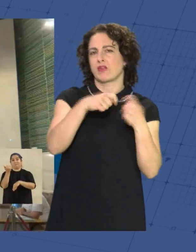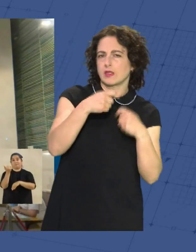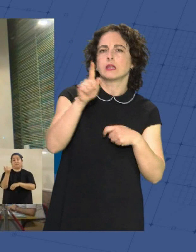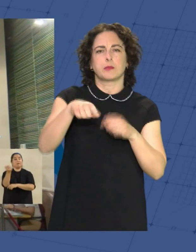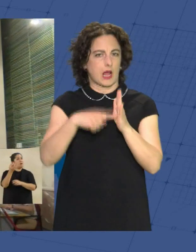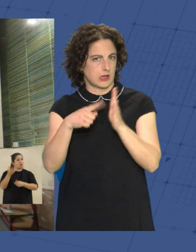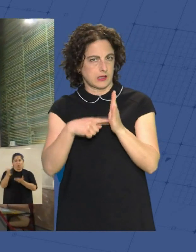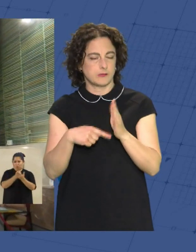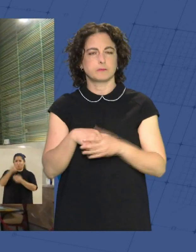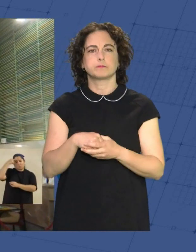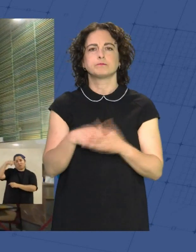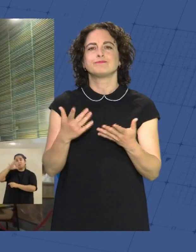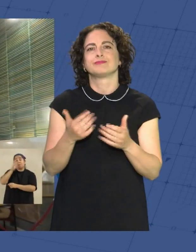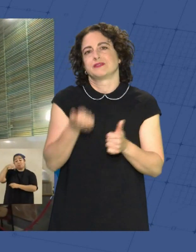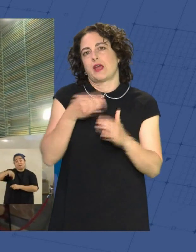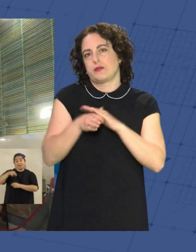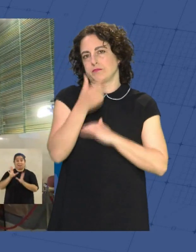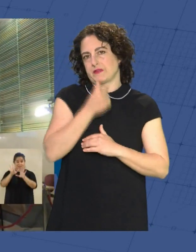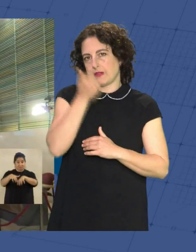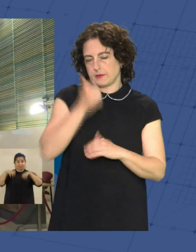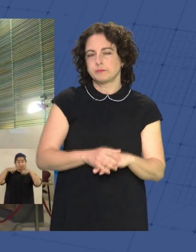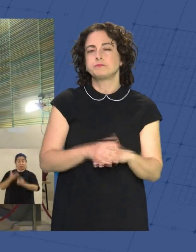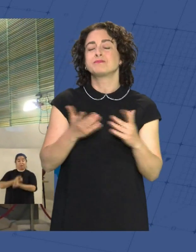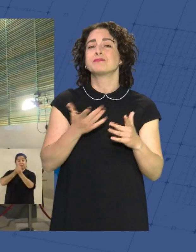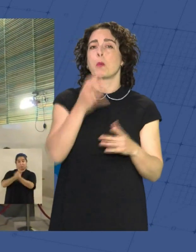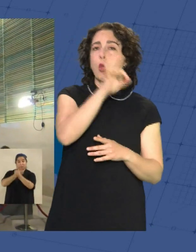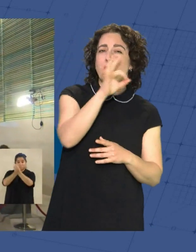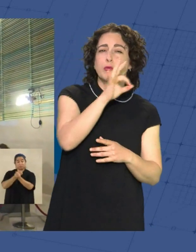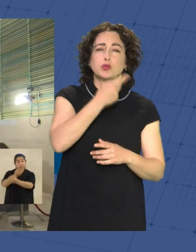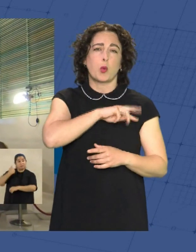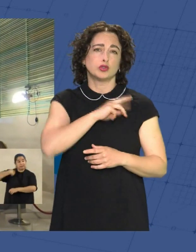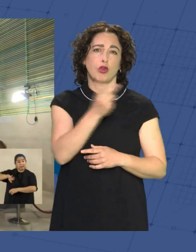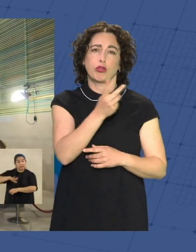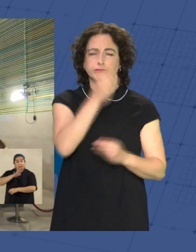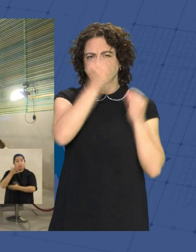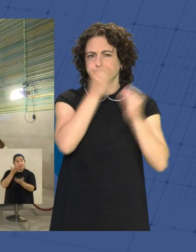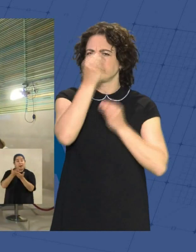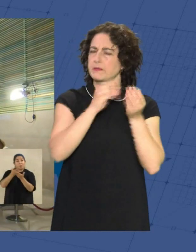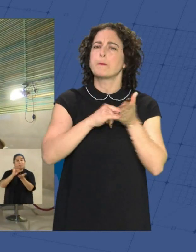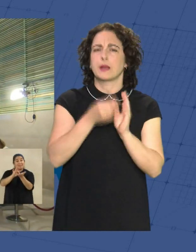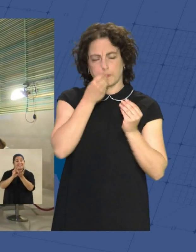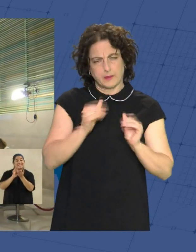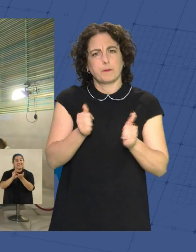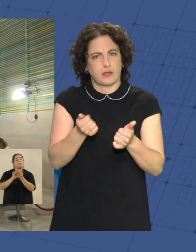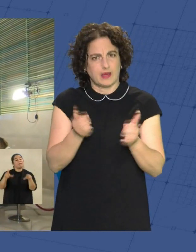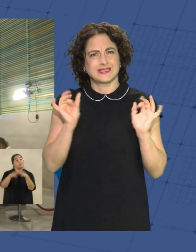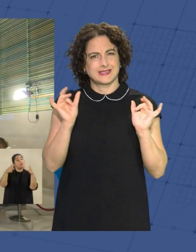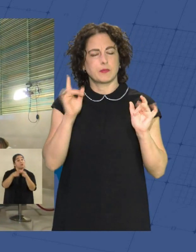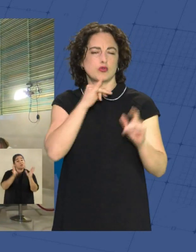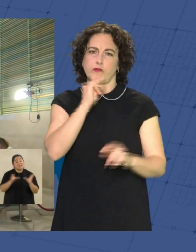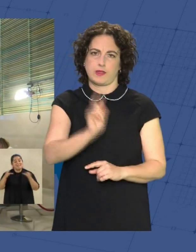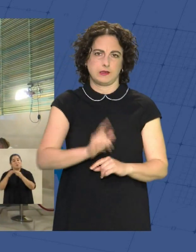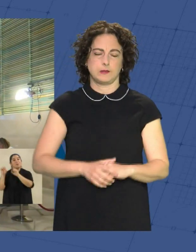alquiler, haciéndola más asequible. Tanto para Podemos como para Vox, este plan es un buen comienzo, pero insuficiente.